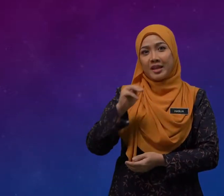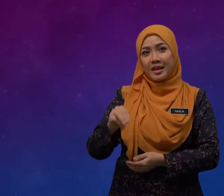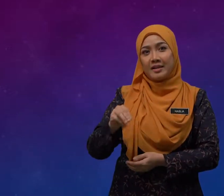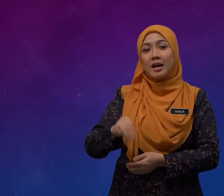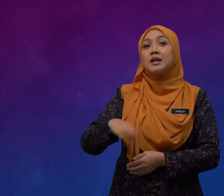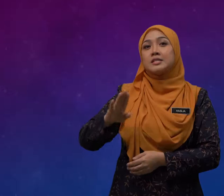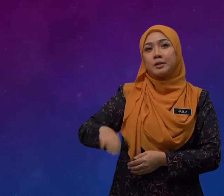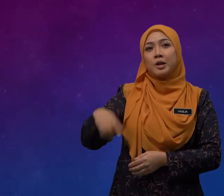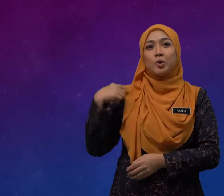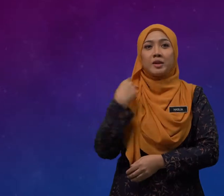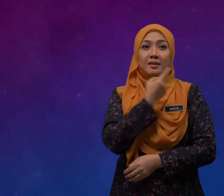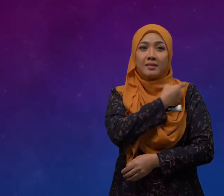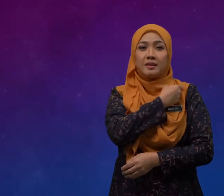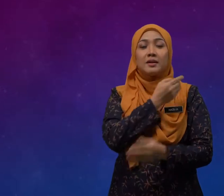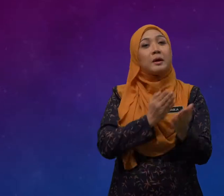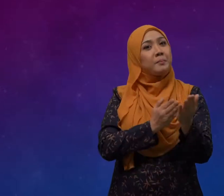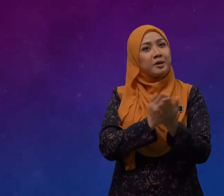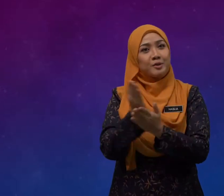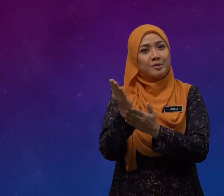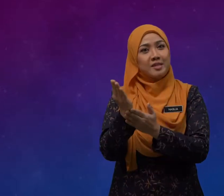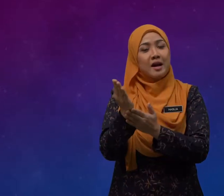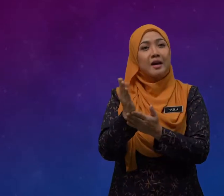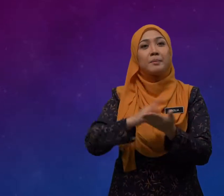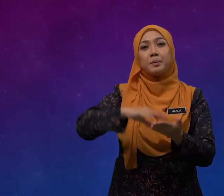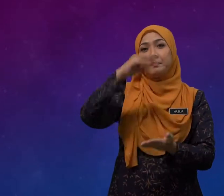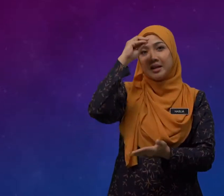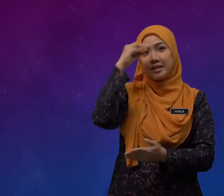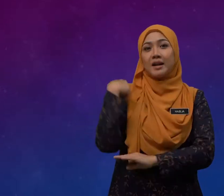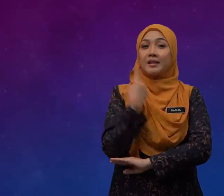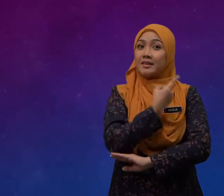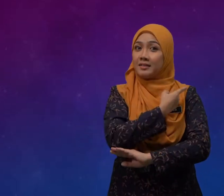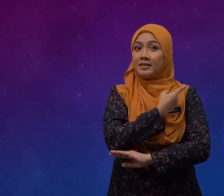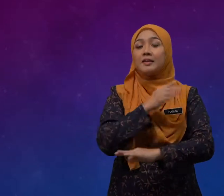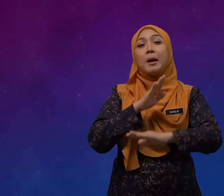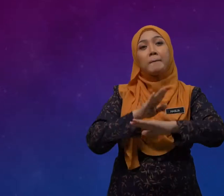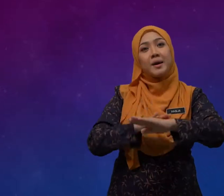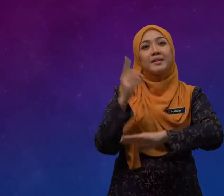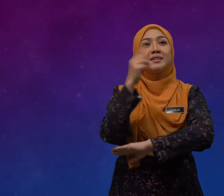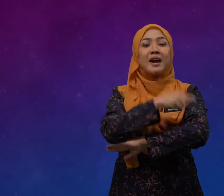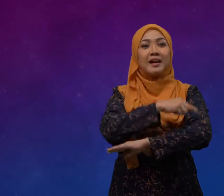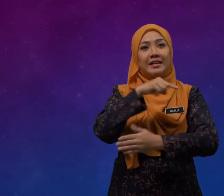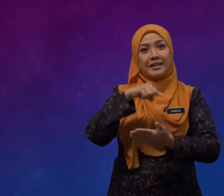Murid-murid, sebelum kita meneruskan pembelajaran kita pada hari